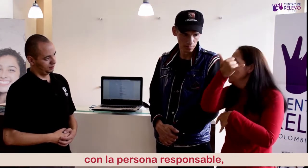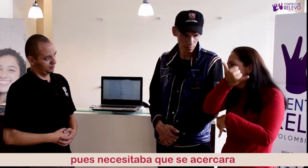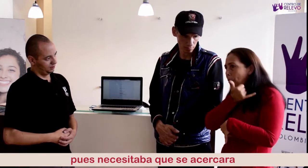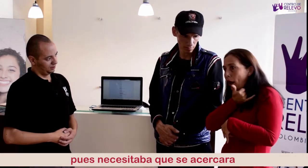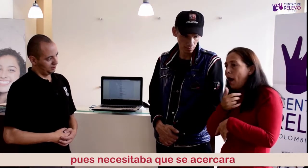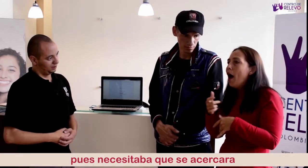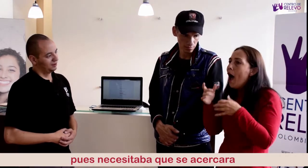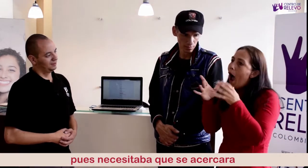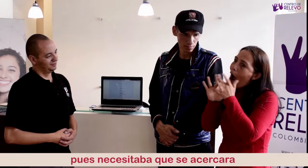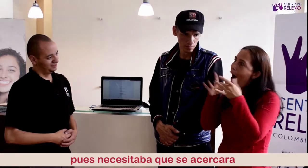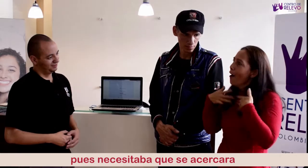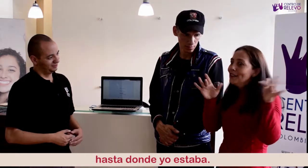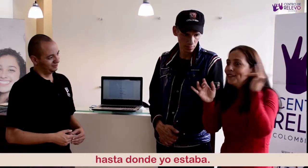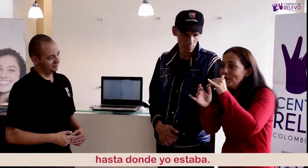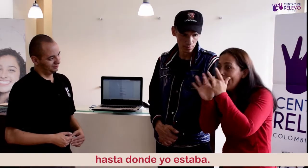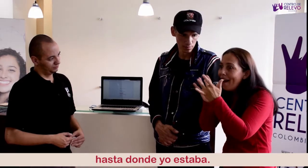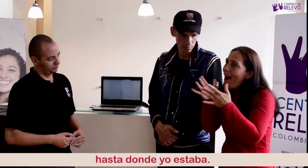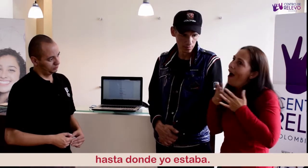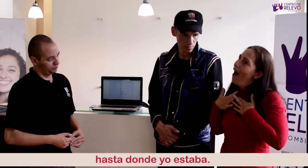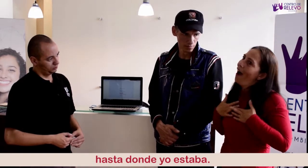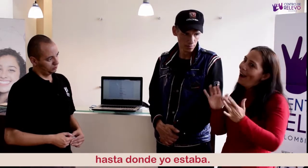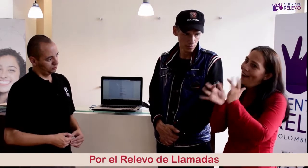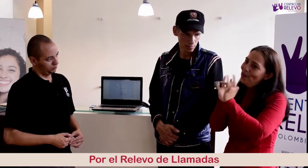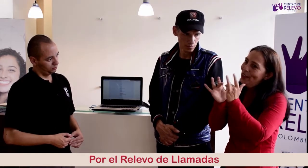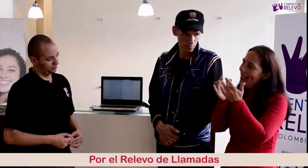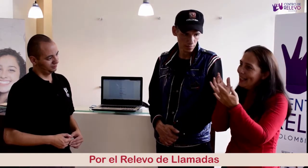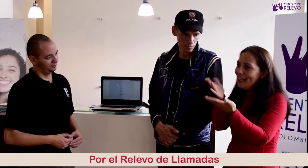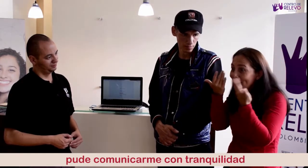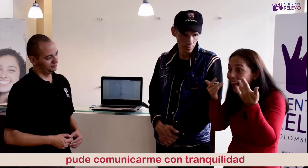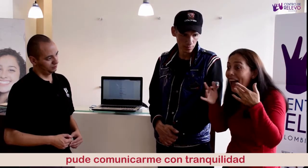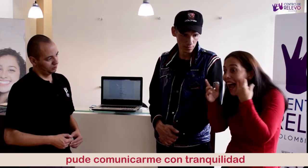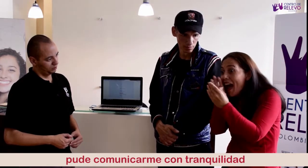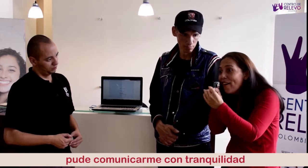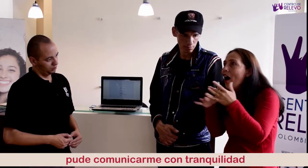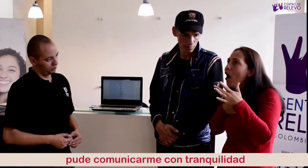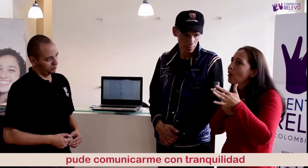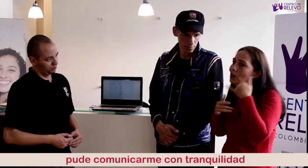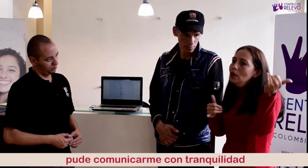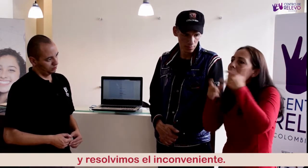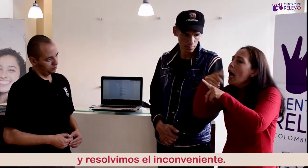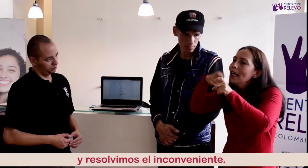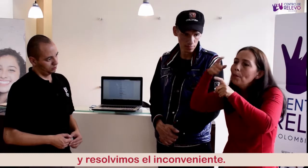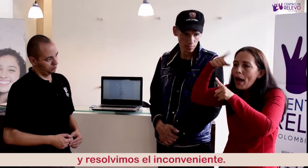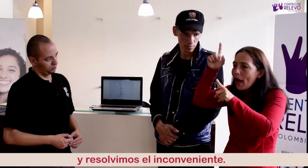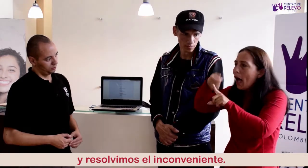pues necesitaba que se acercara hasta donde yo estaba. Por el relevo de llamadas pude comunicarme con tranquilidad y resolvimos el